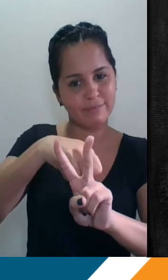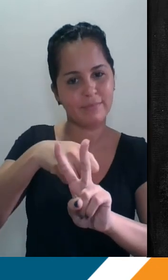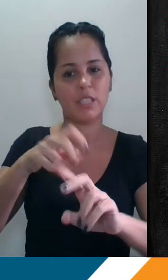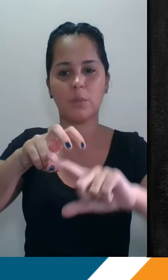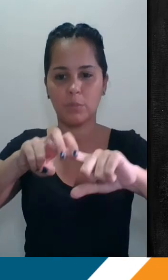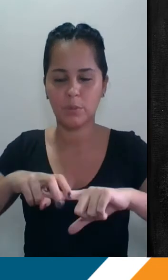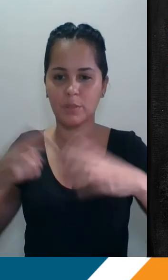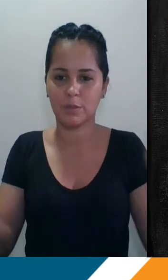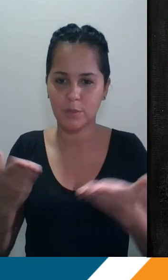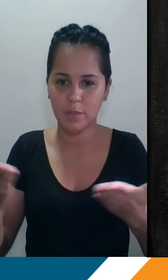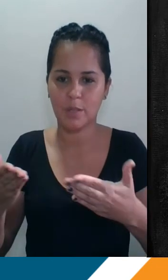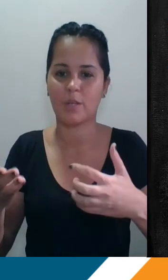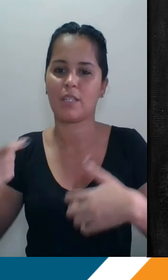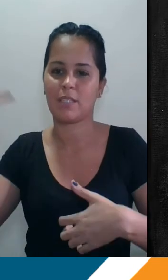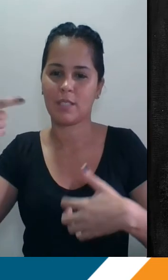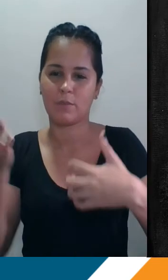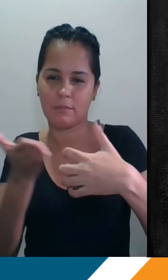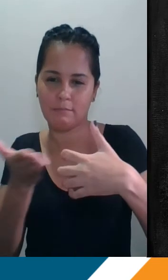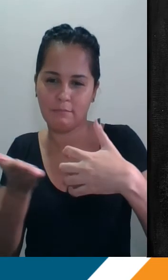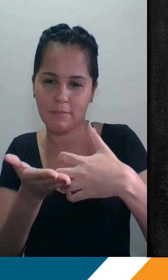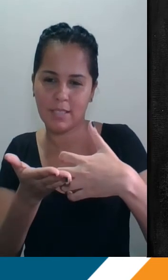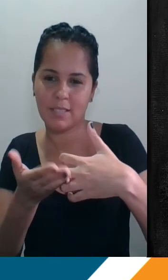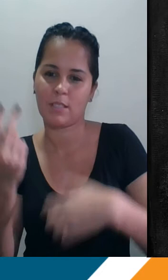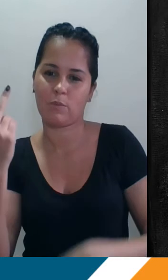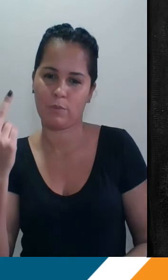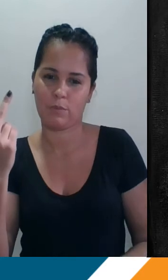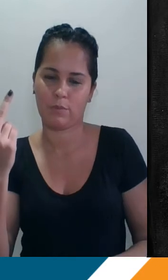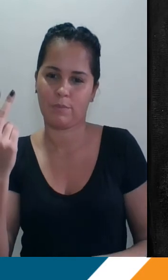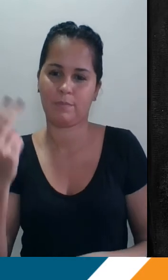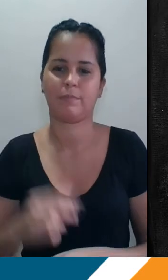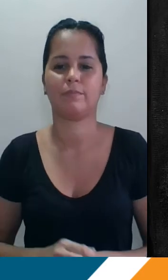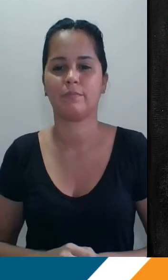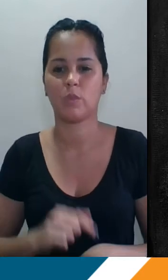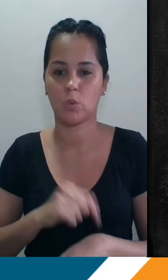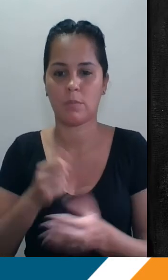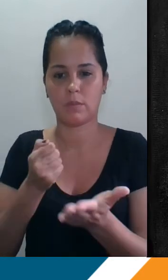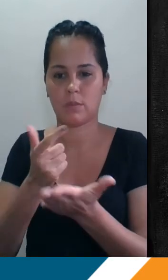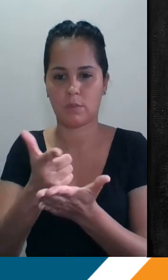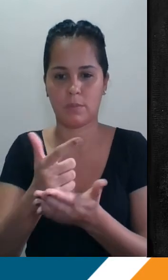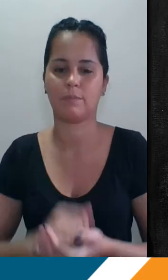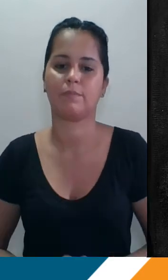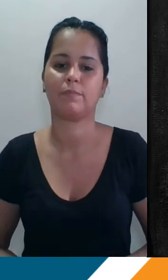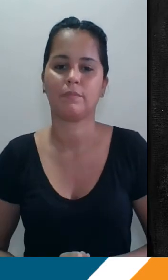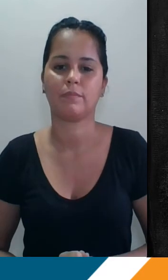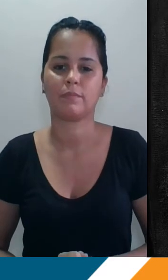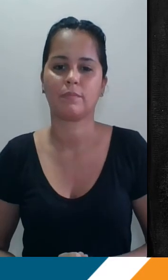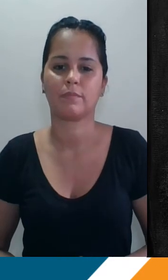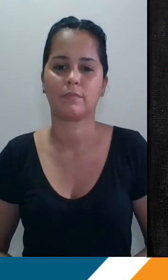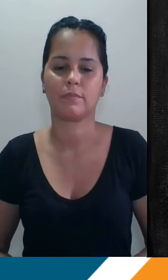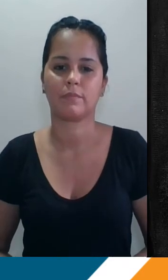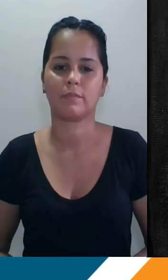segundo mês para eu poder pagar a segunda parcela. Então, se passaram 2 meses desde o momento da compra. Então, agora,